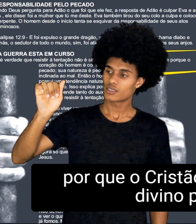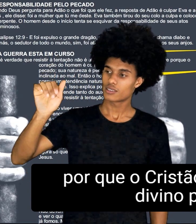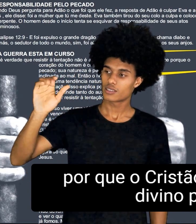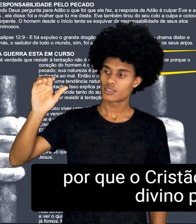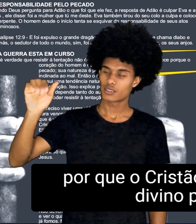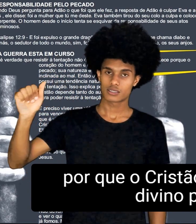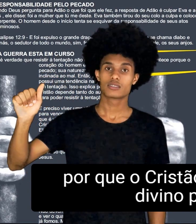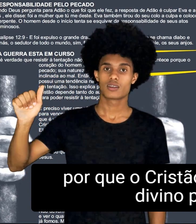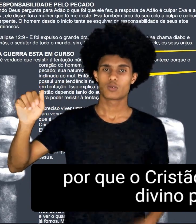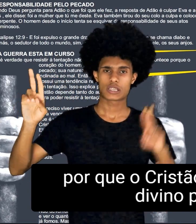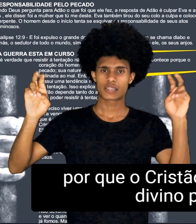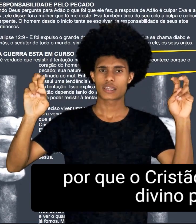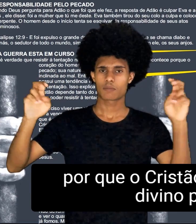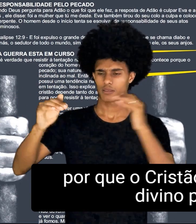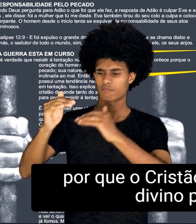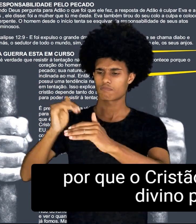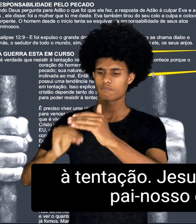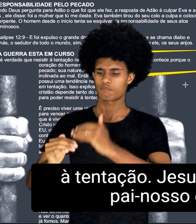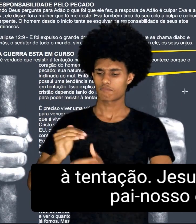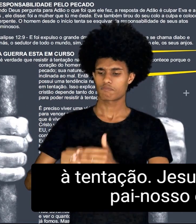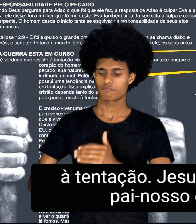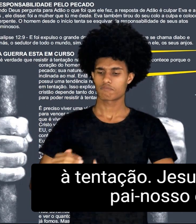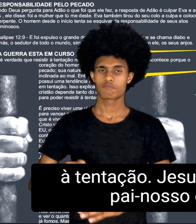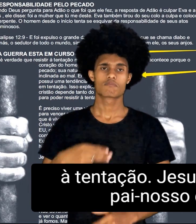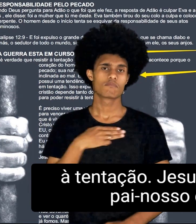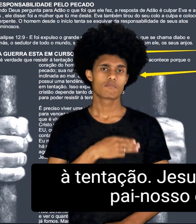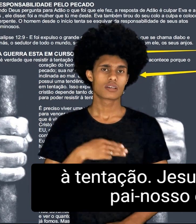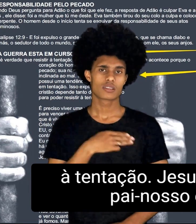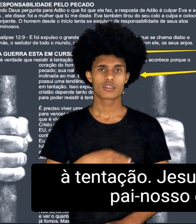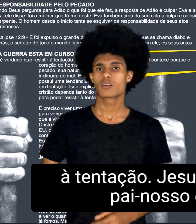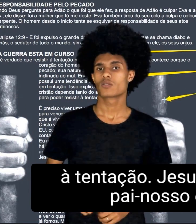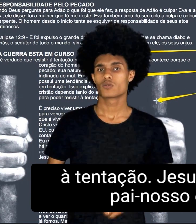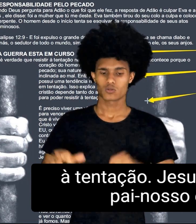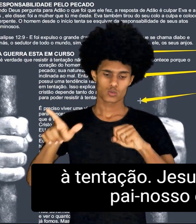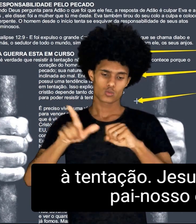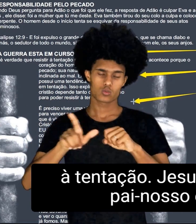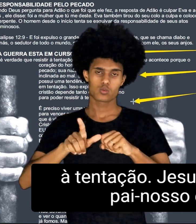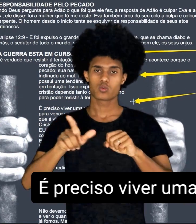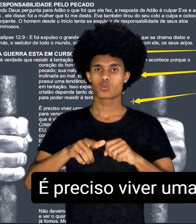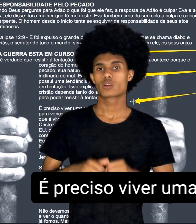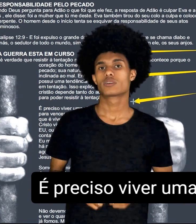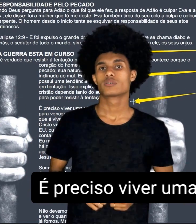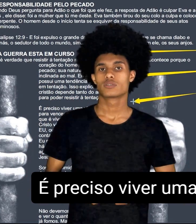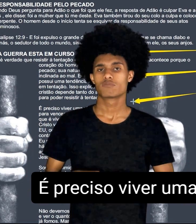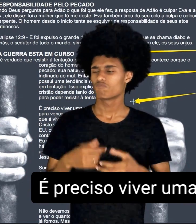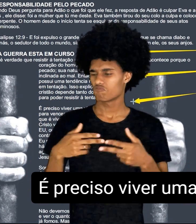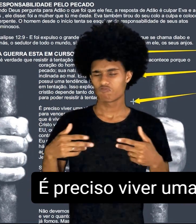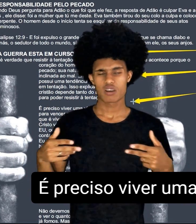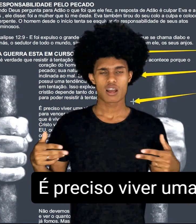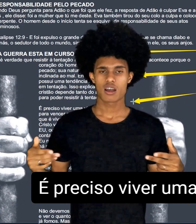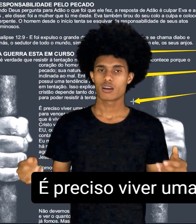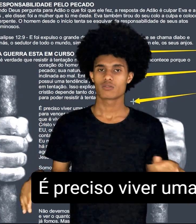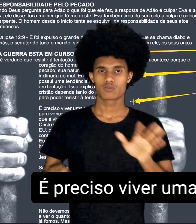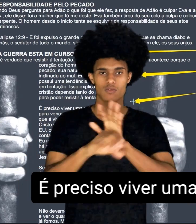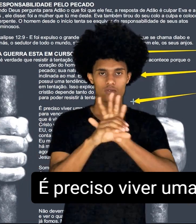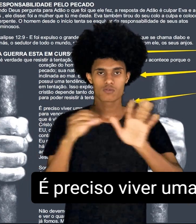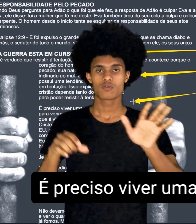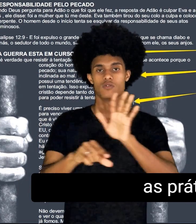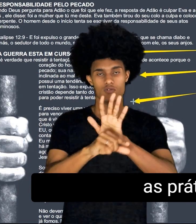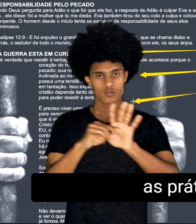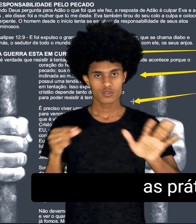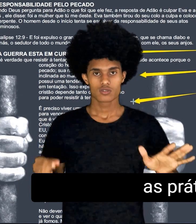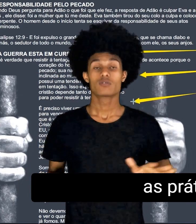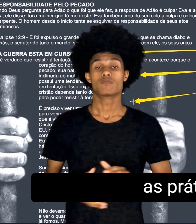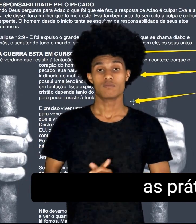tanto do auxílio divino para poder resistir à tentação. Jesus nos ensinou a oração do Pai Nosso exatamente por isso. É preciso viver uma vida em espírito para vencer